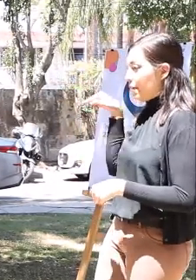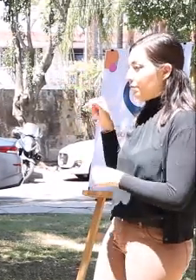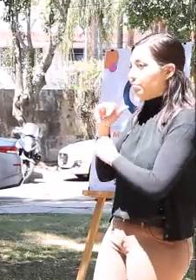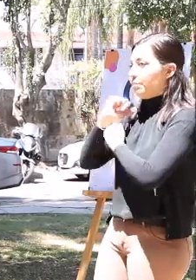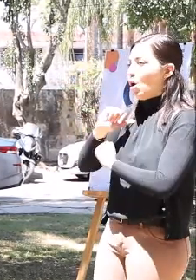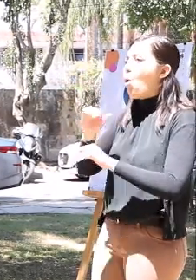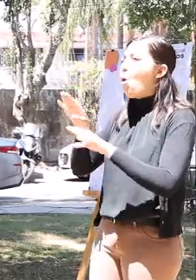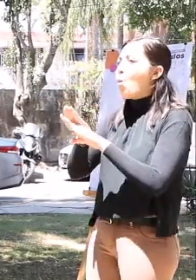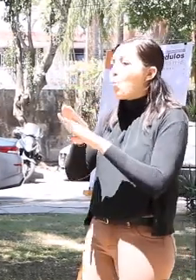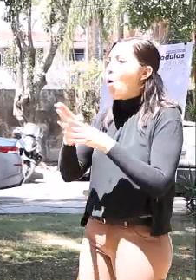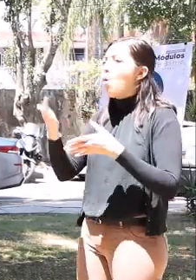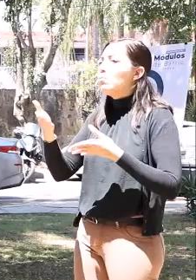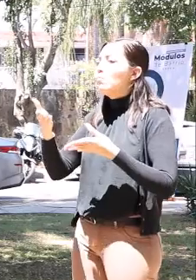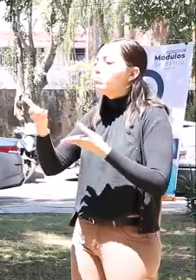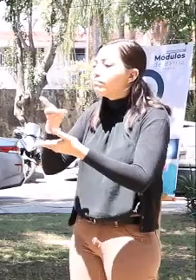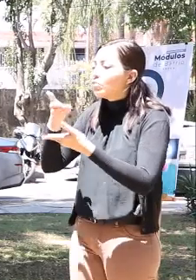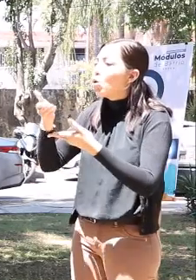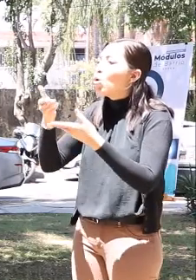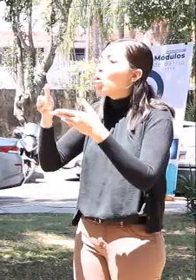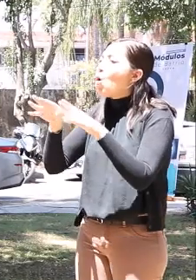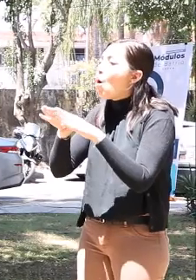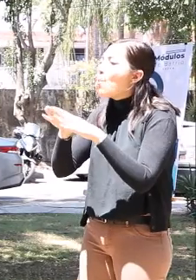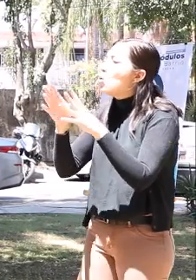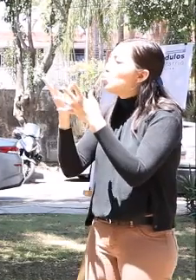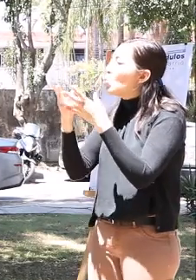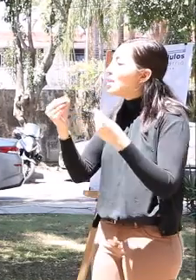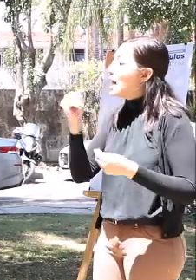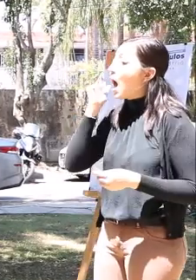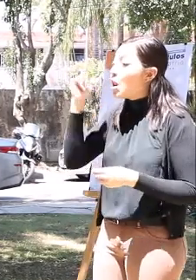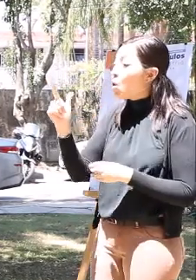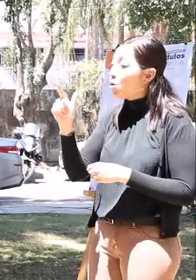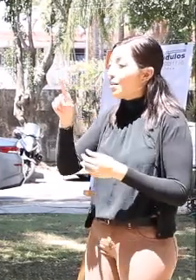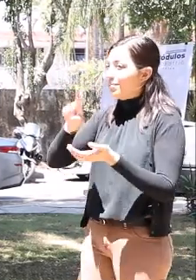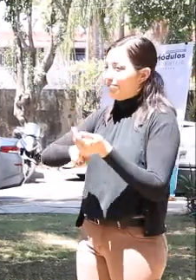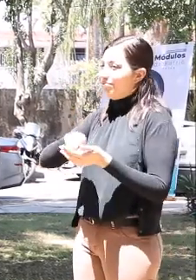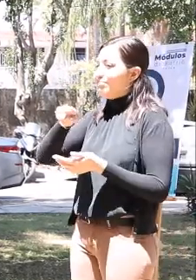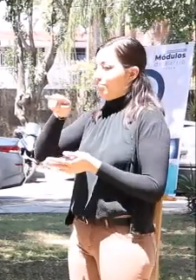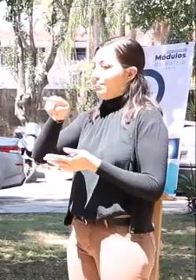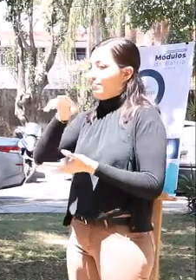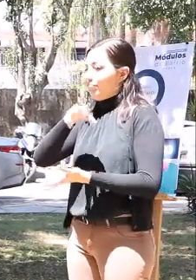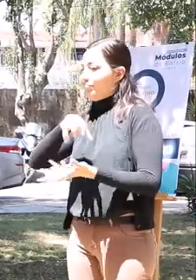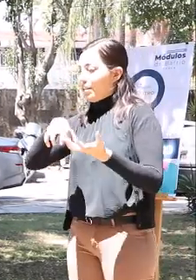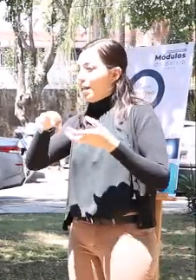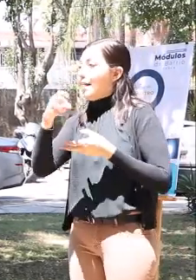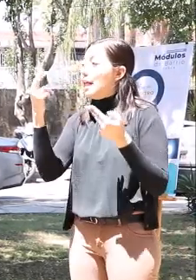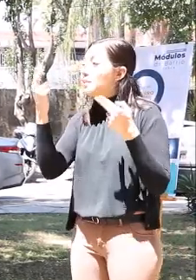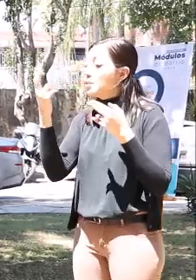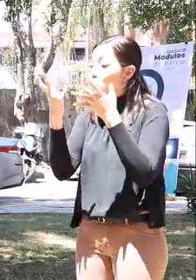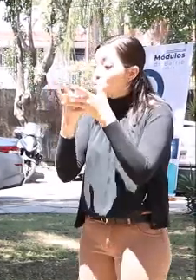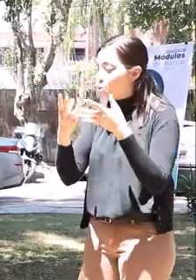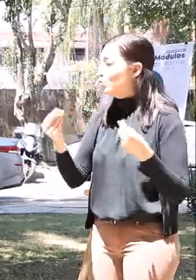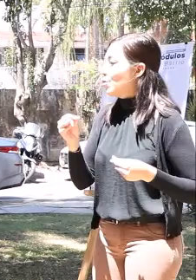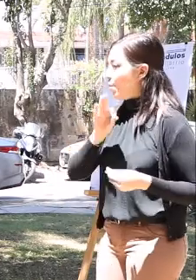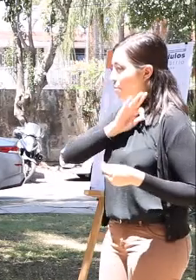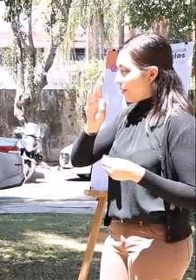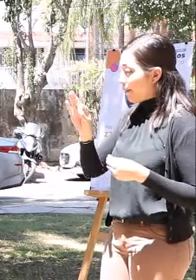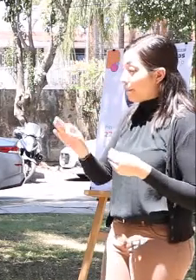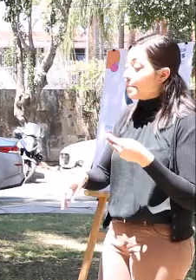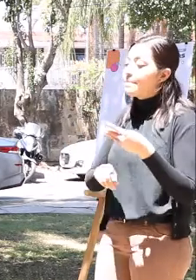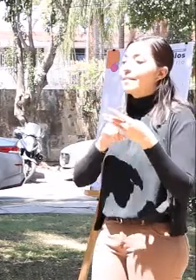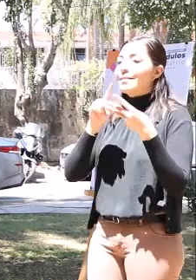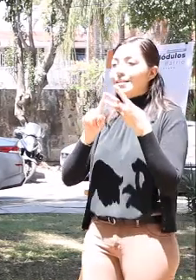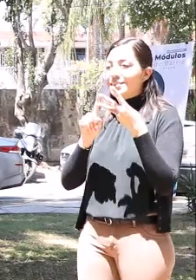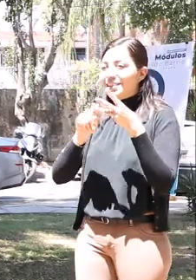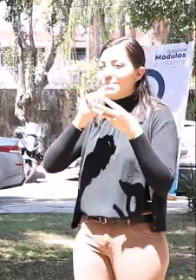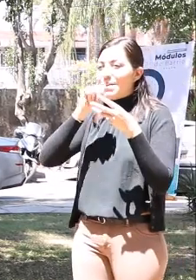mediación, mediación comunitaria, mediación de aquellos conflictos que están afectando a la comunidad y que necesitan empezarse a resolver. En un tercer nivel,